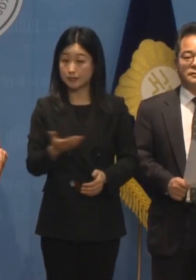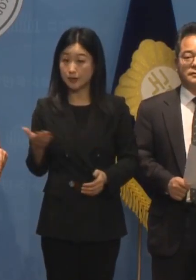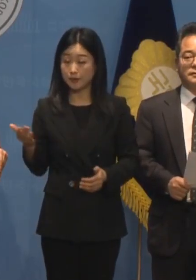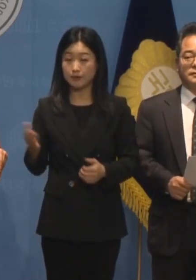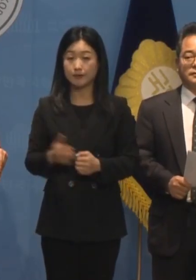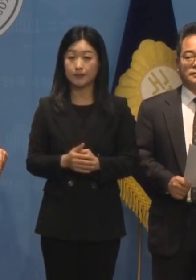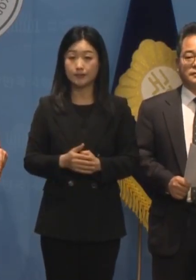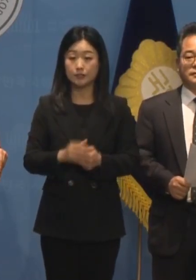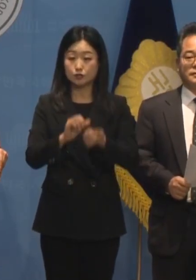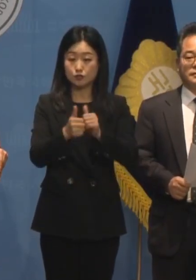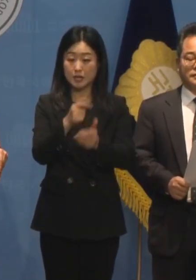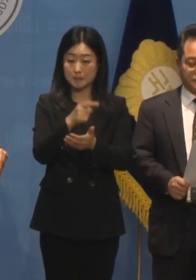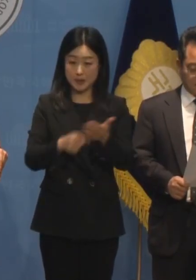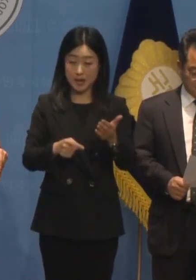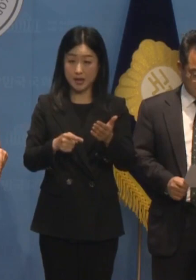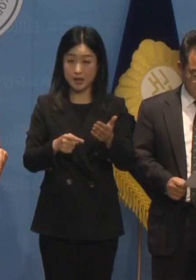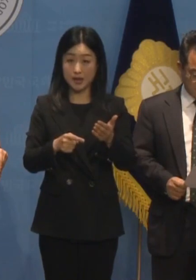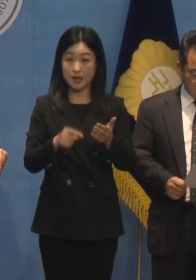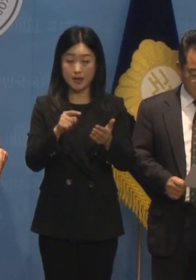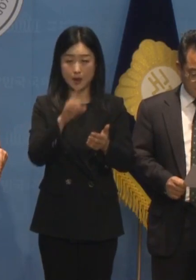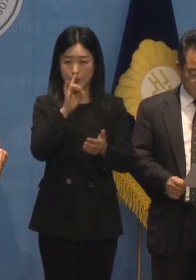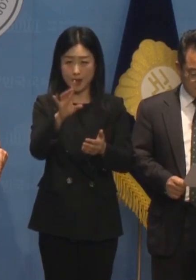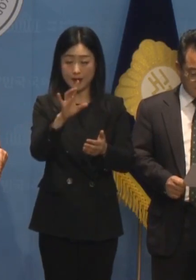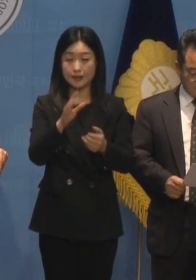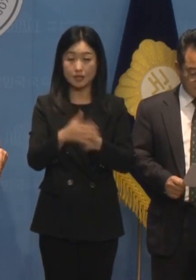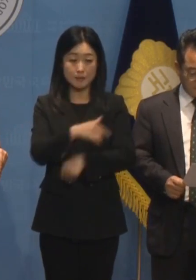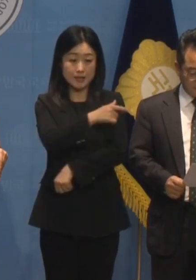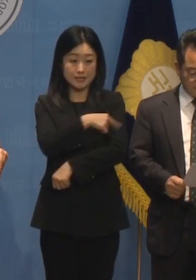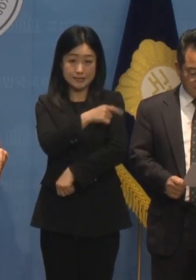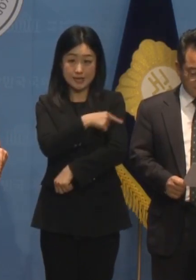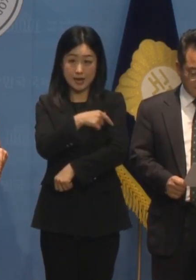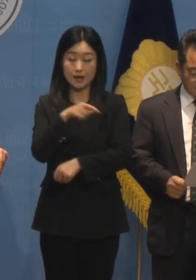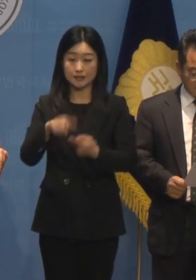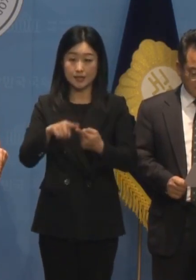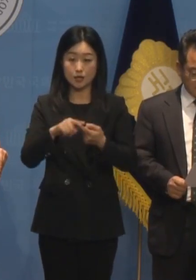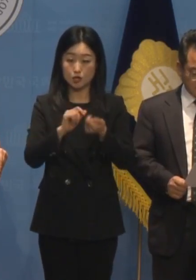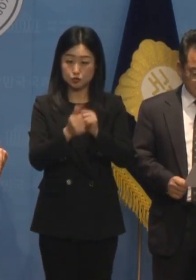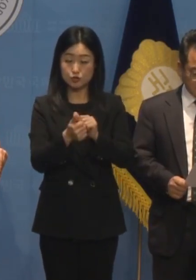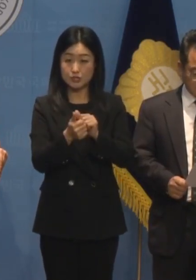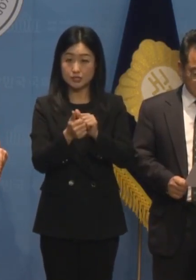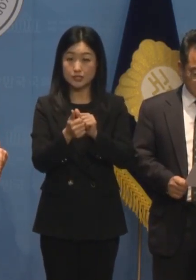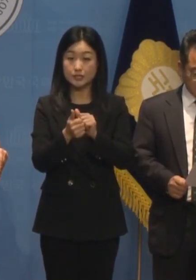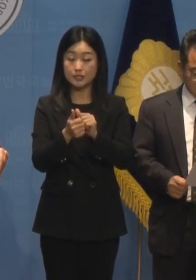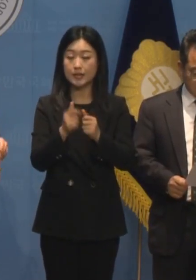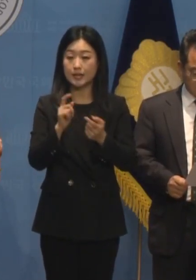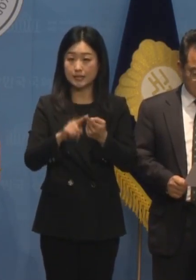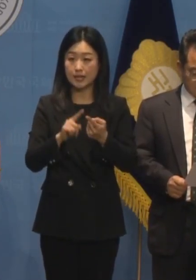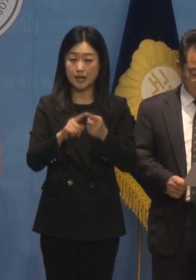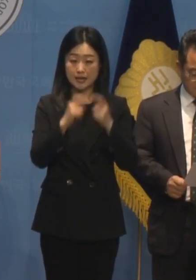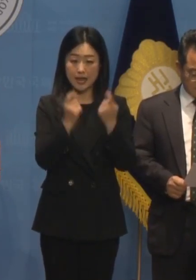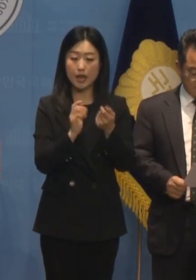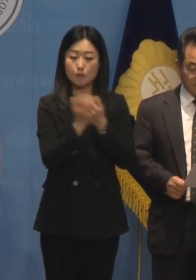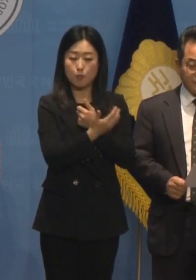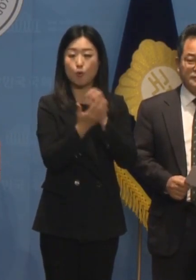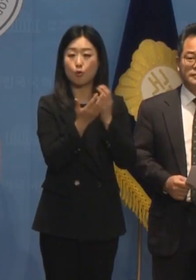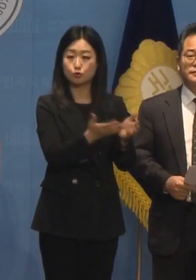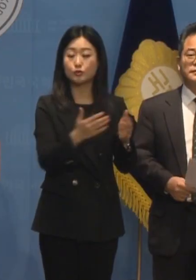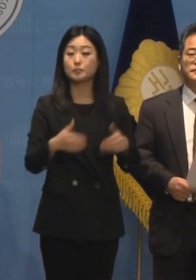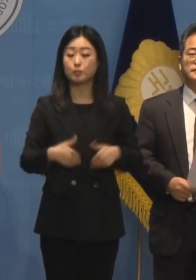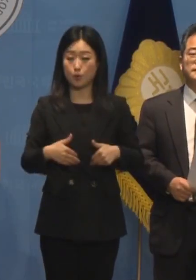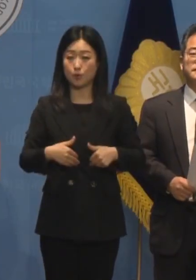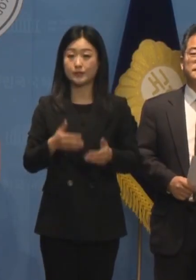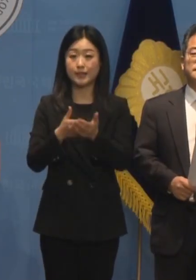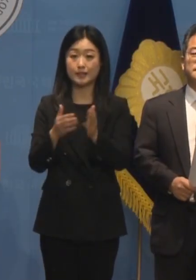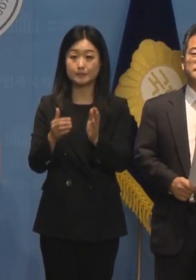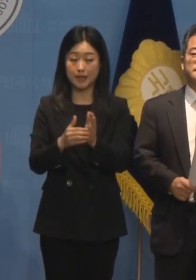일반적으로 주주 피해들을 보호하는 이사의 주주에 대한 충실 의무 내지 보호 의무 제도를 도입해야 된다는 것들을 계속 얘기해 왔습니다.